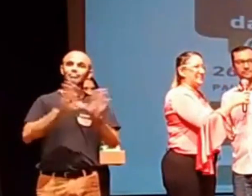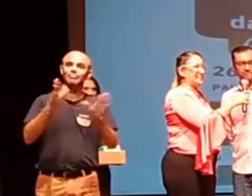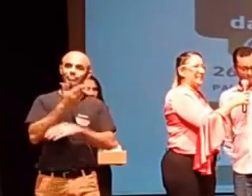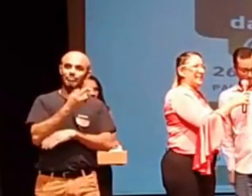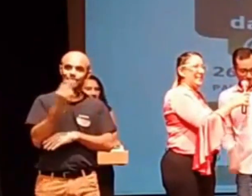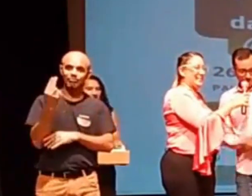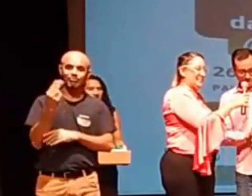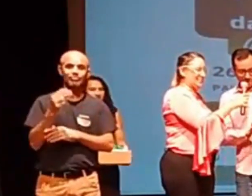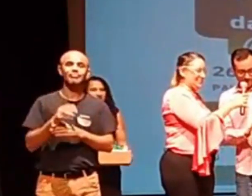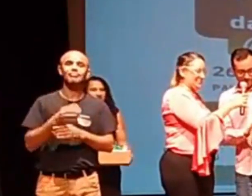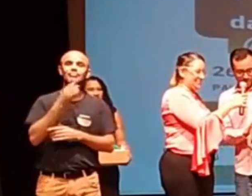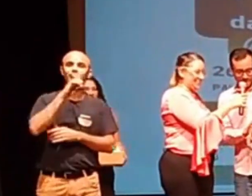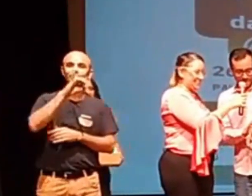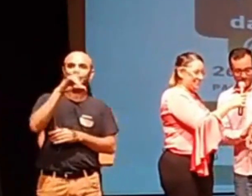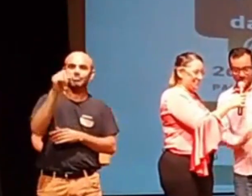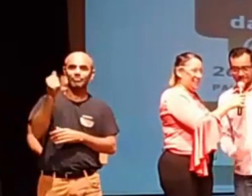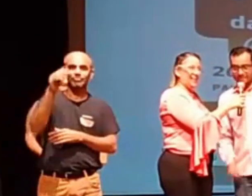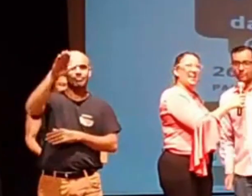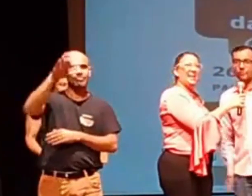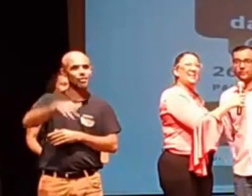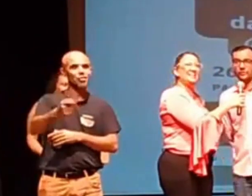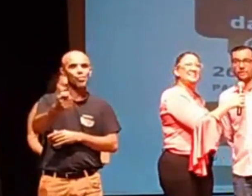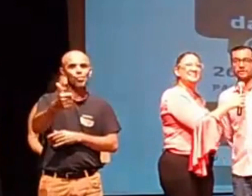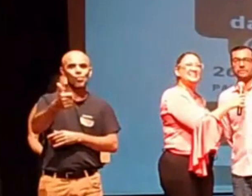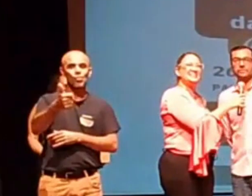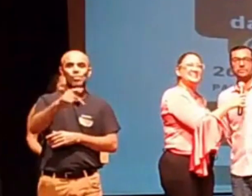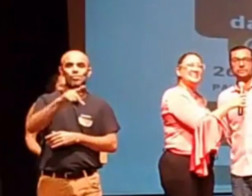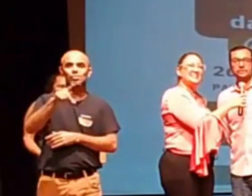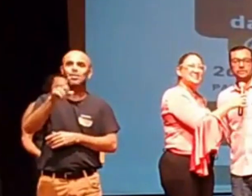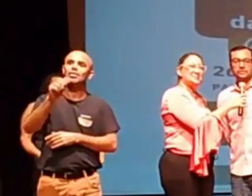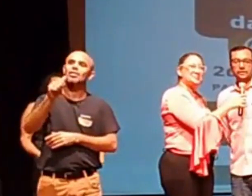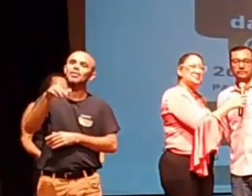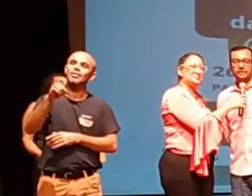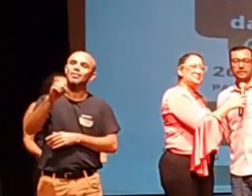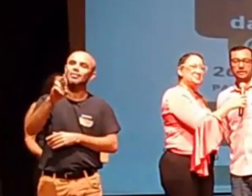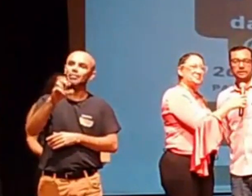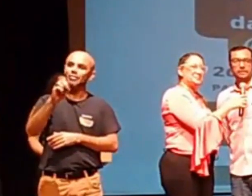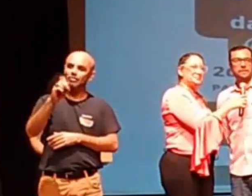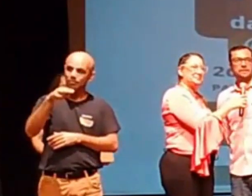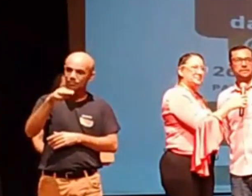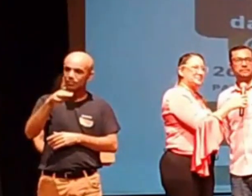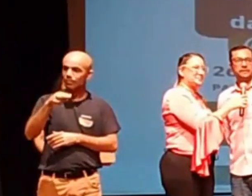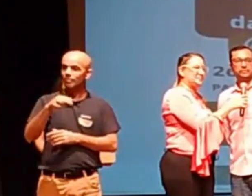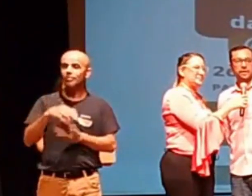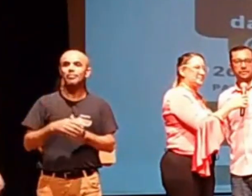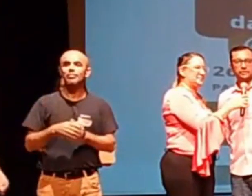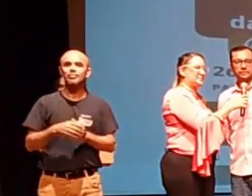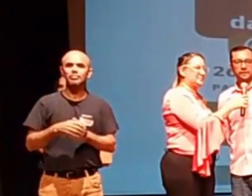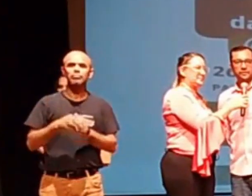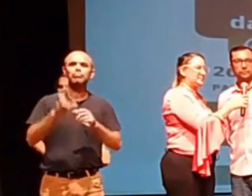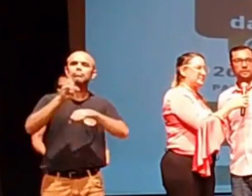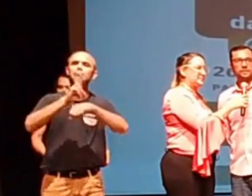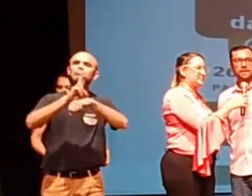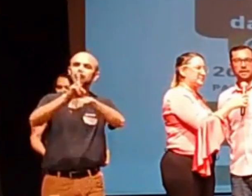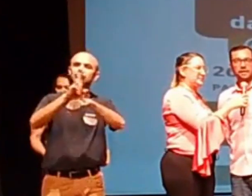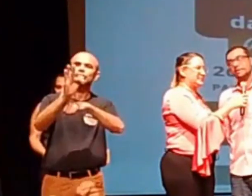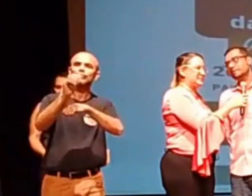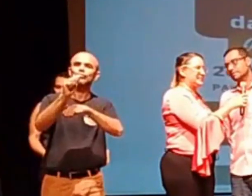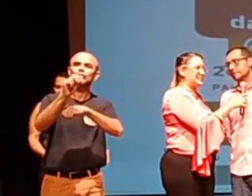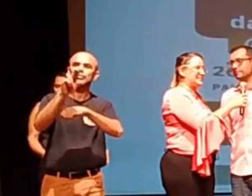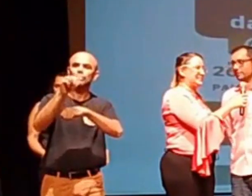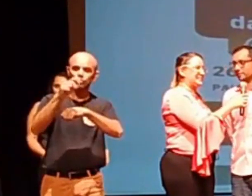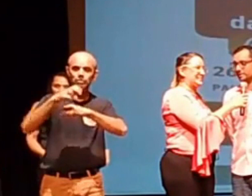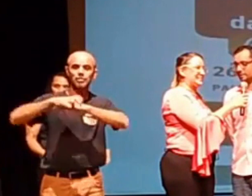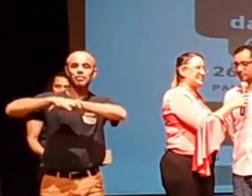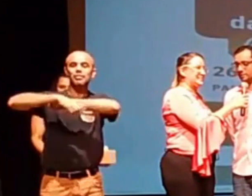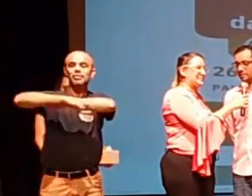bom dia já, boa tarde, quase, né? Sou o professor Anderson. Eu vim representando a faculdade FASUP de Itanhaém e